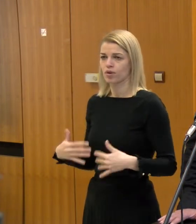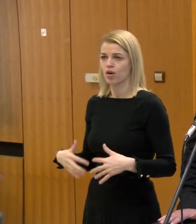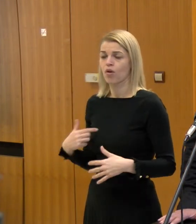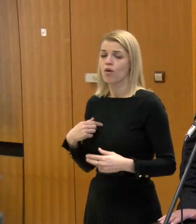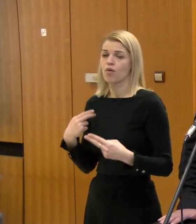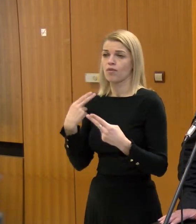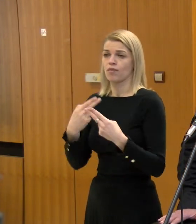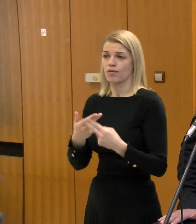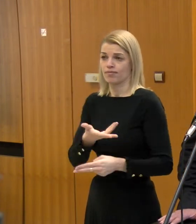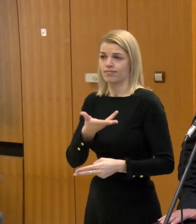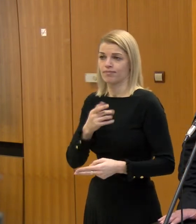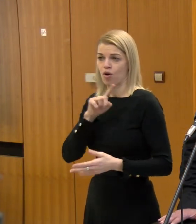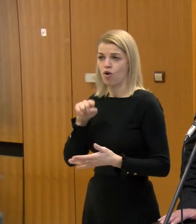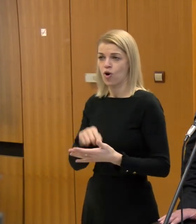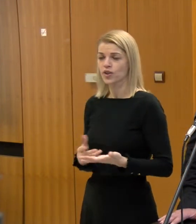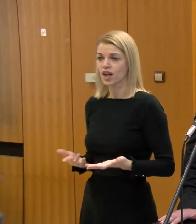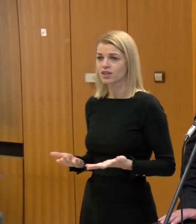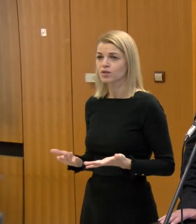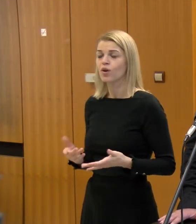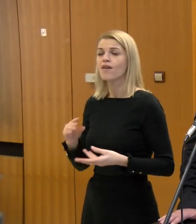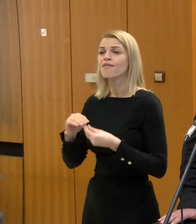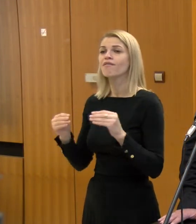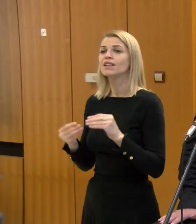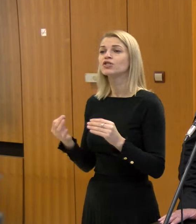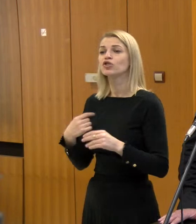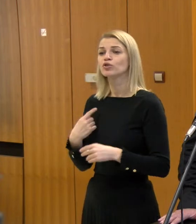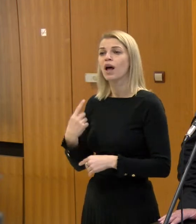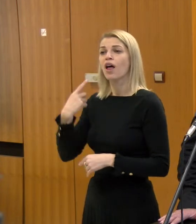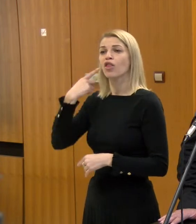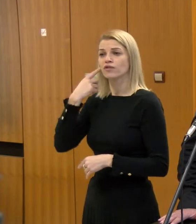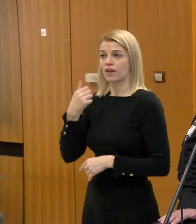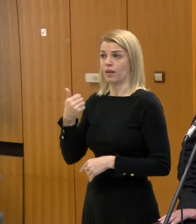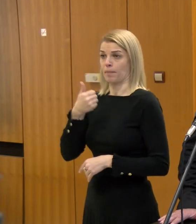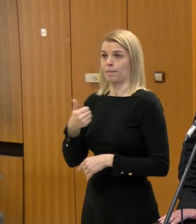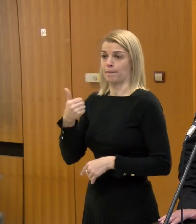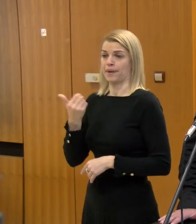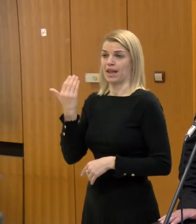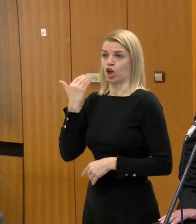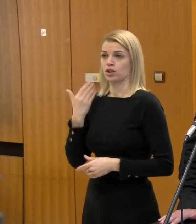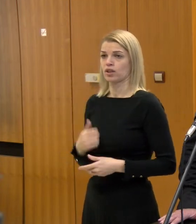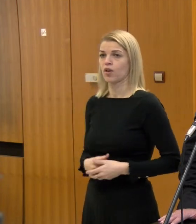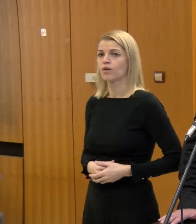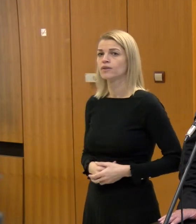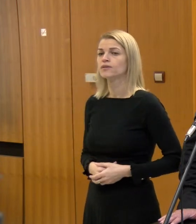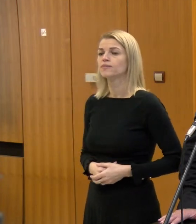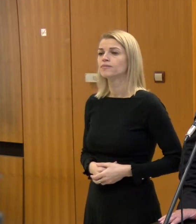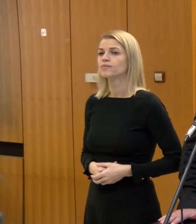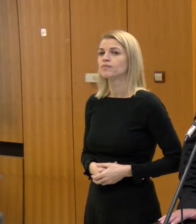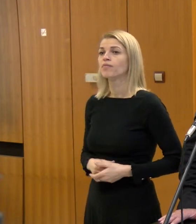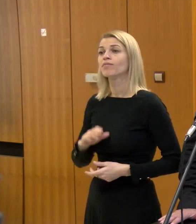na otázku, ktorú som dostal teraz, o veci, ktoré som sa dozvedel pred hodinou.